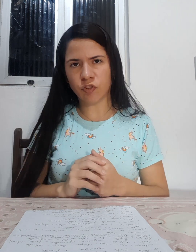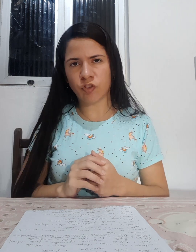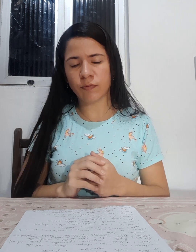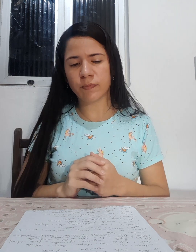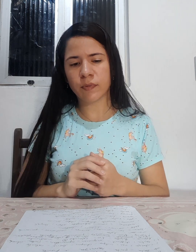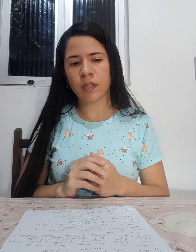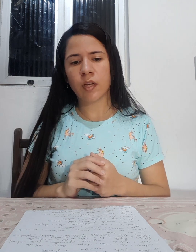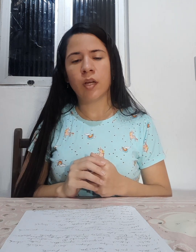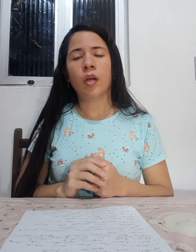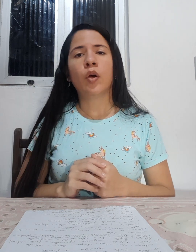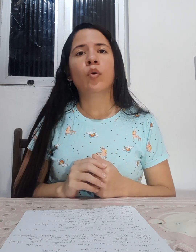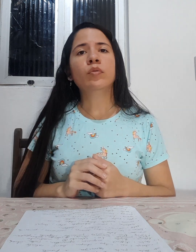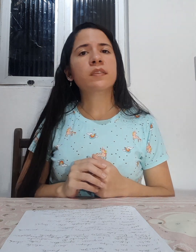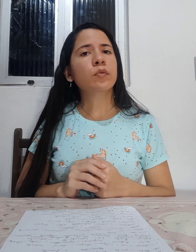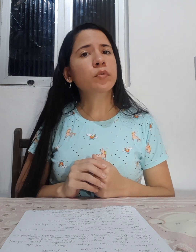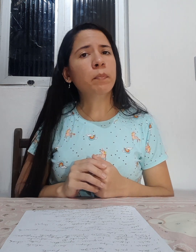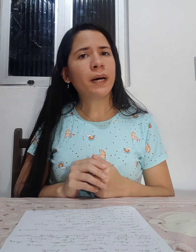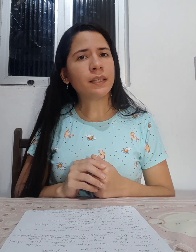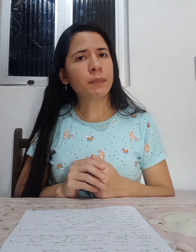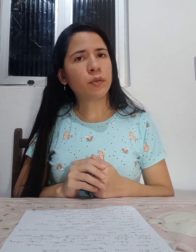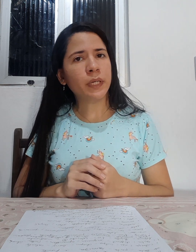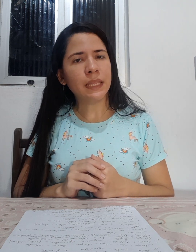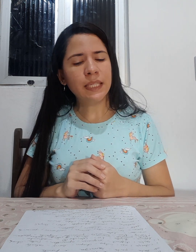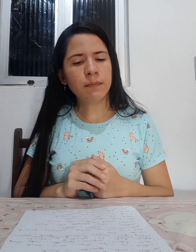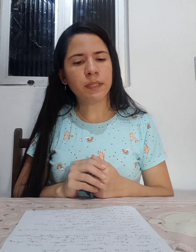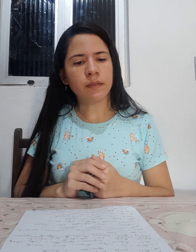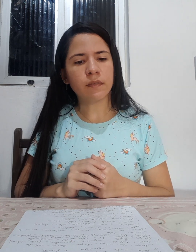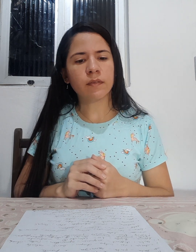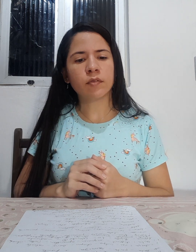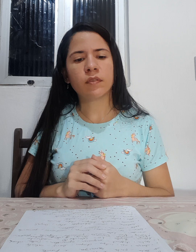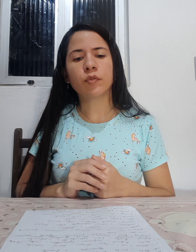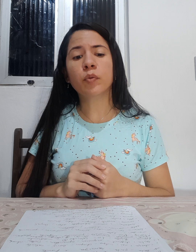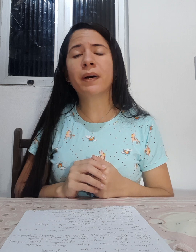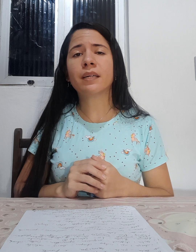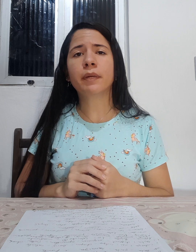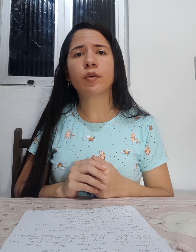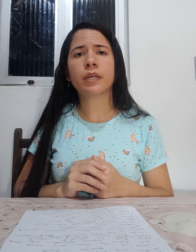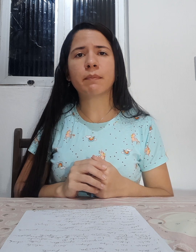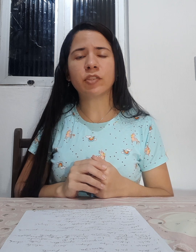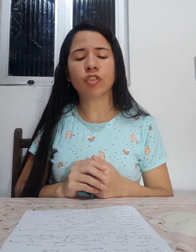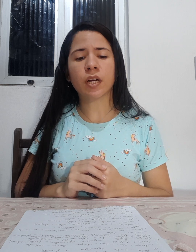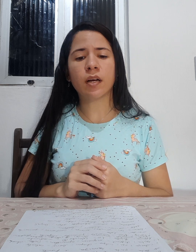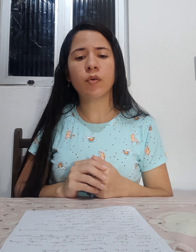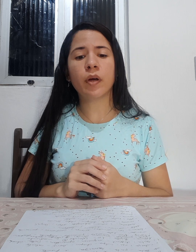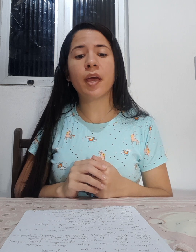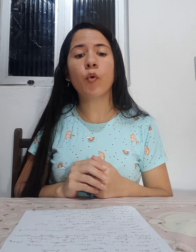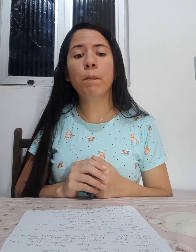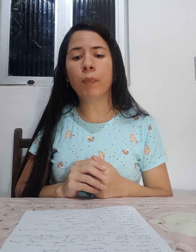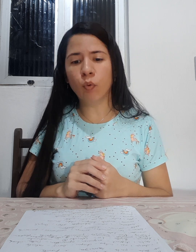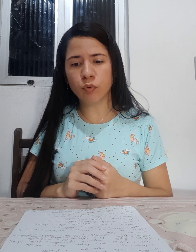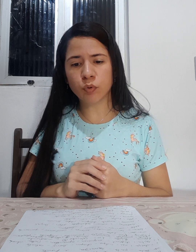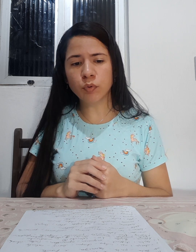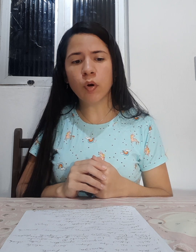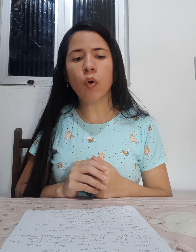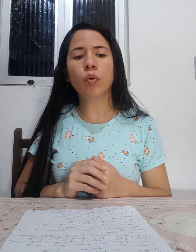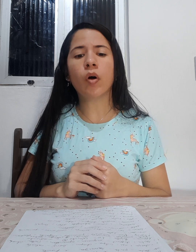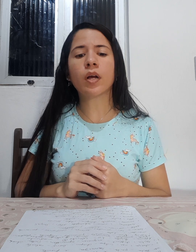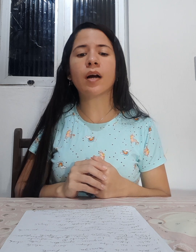diante. O segundo parâmetro em Libras, o segundo parâmetro gramatical é o ponto ou local